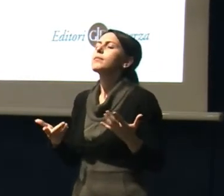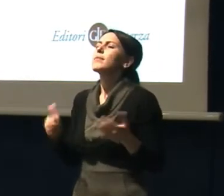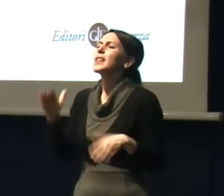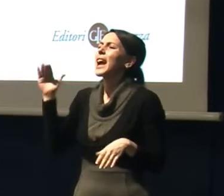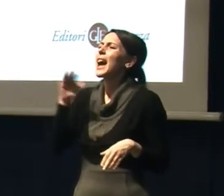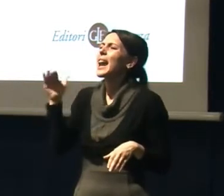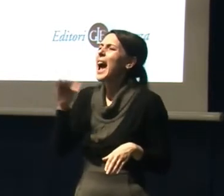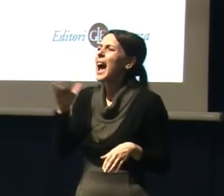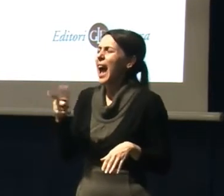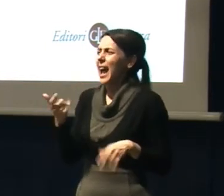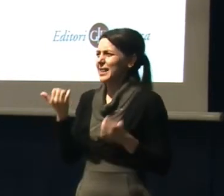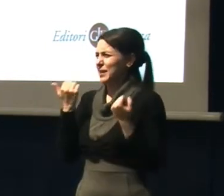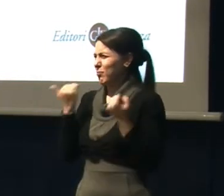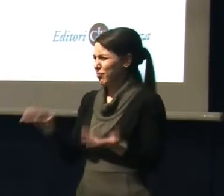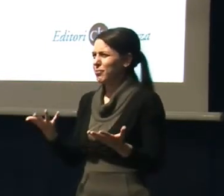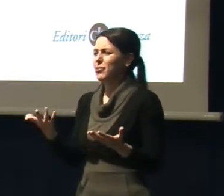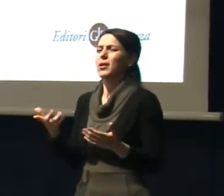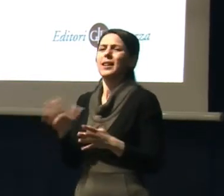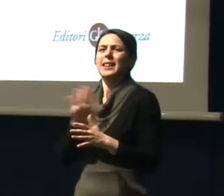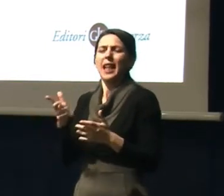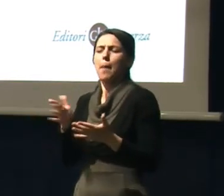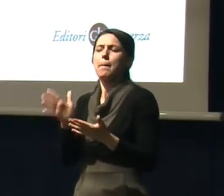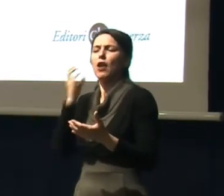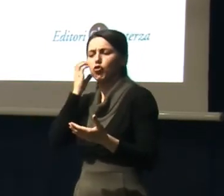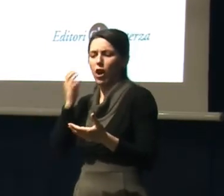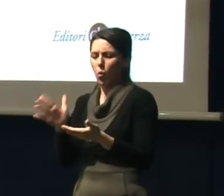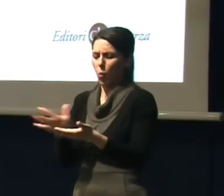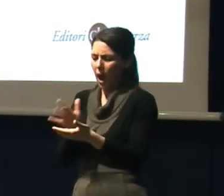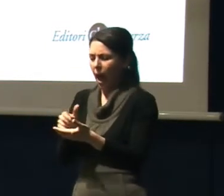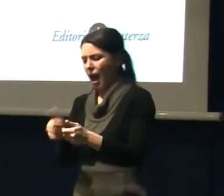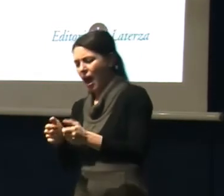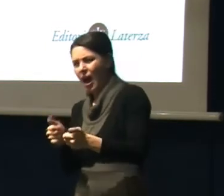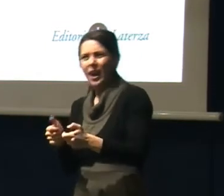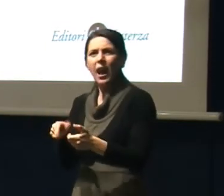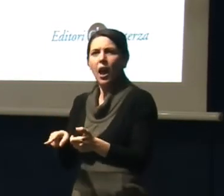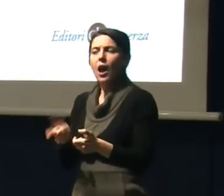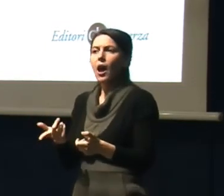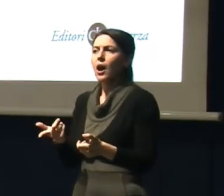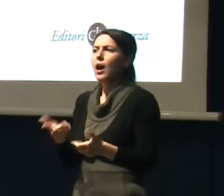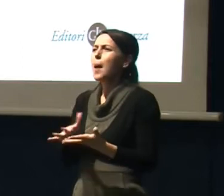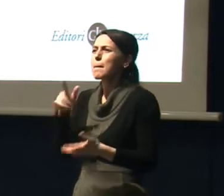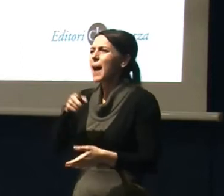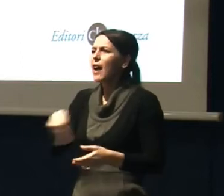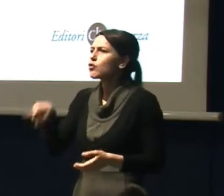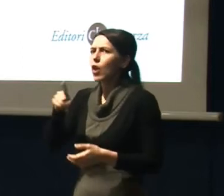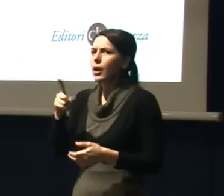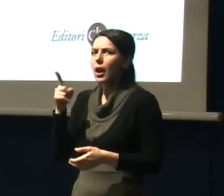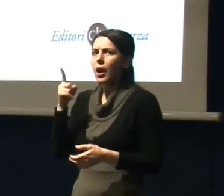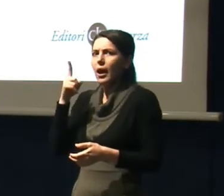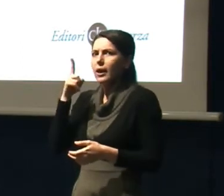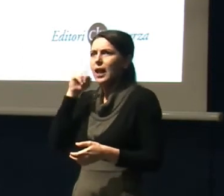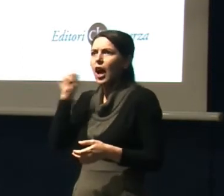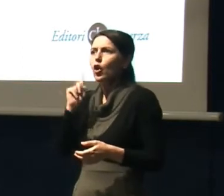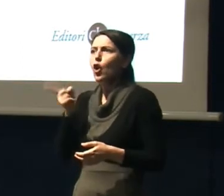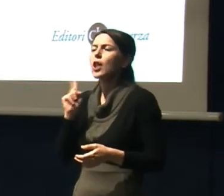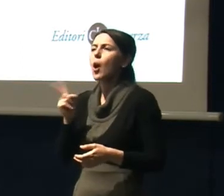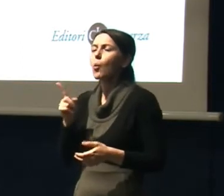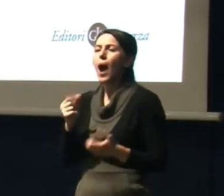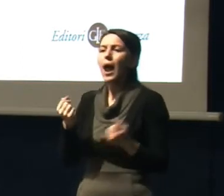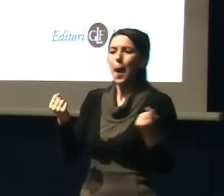ragazzi che stanno lì con le mani sullo smartphone in molti casi non è in grado di distinguere una